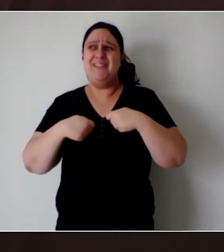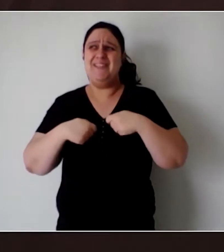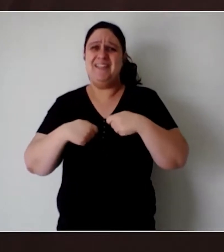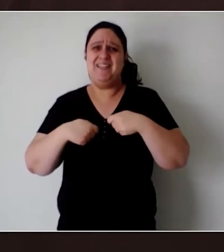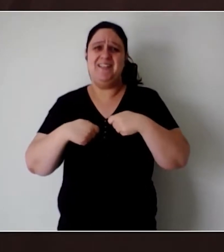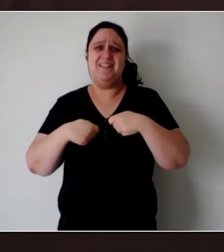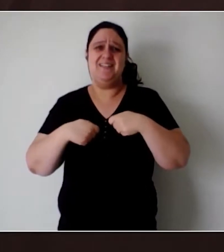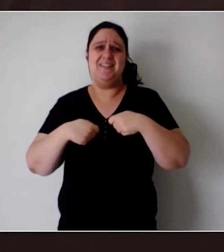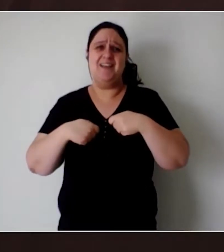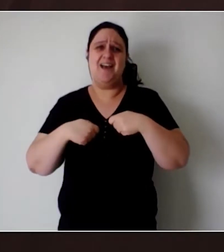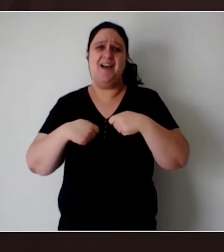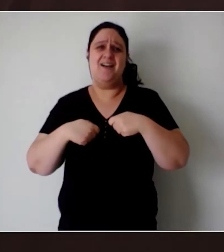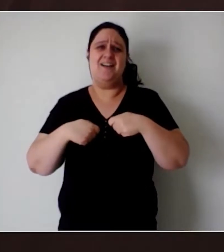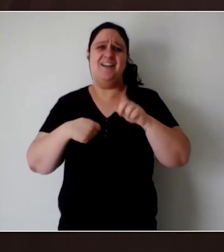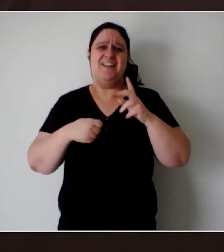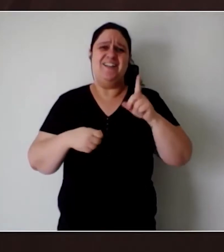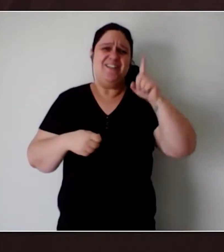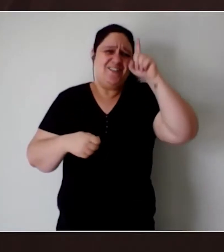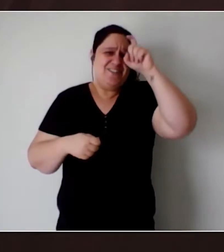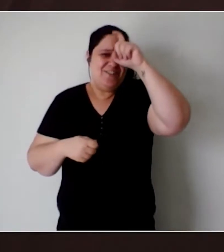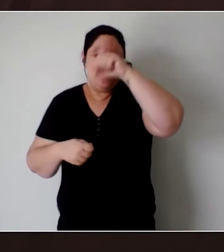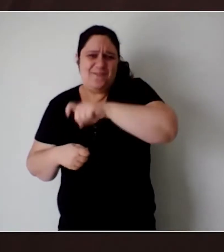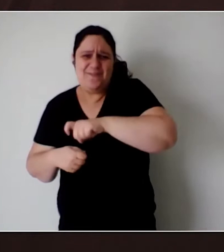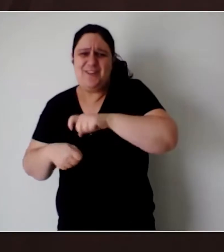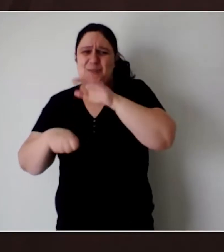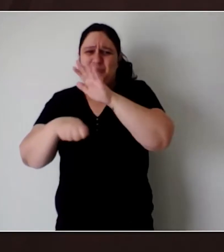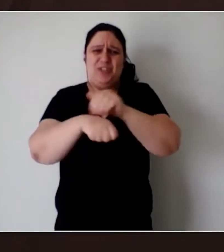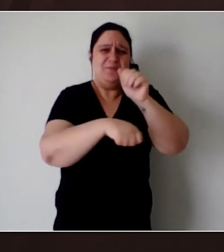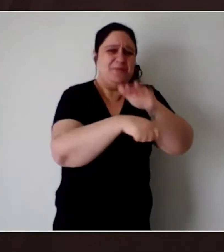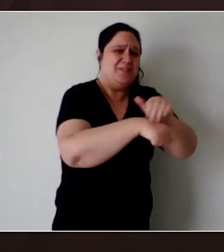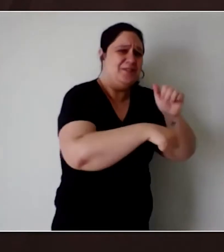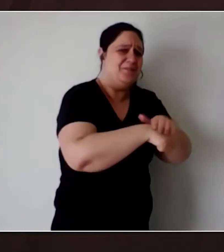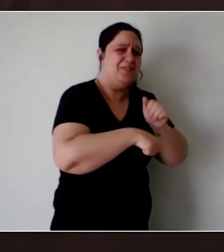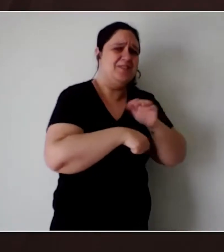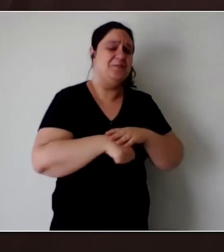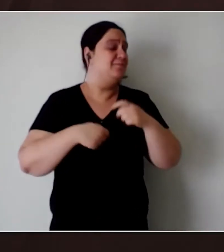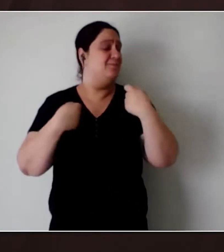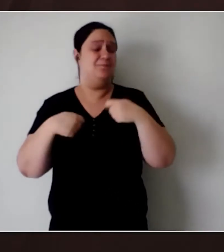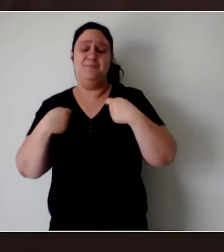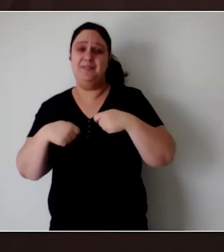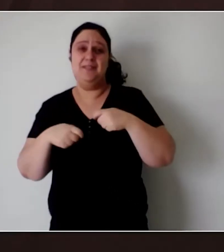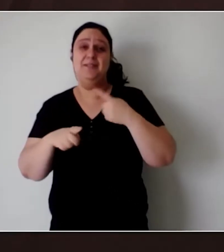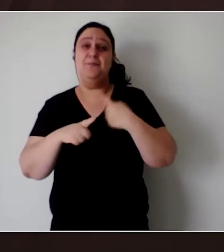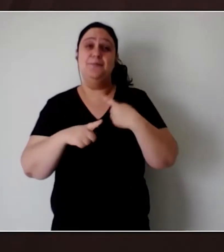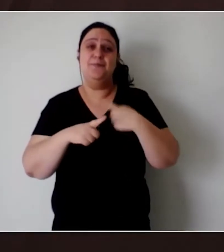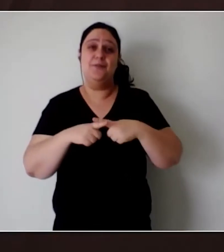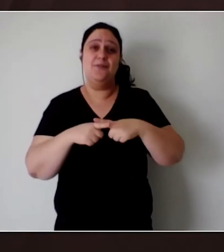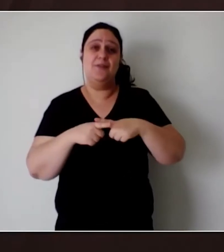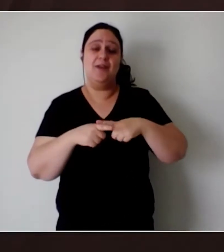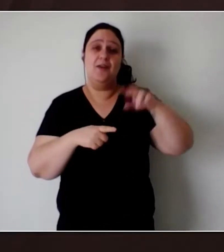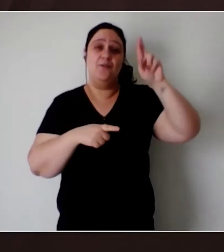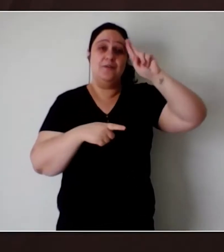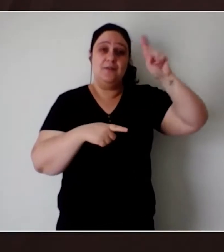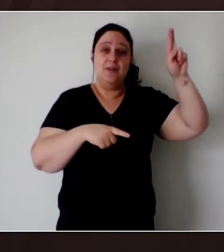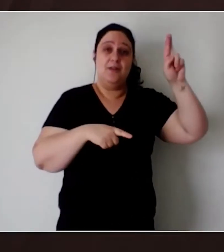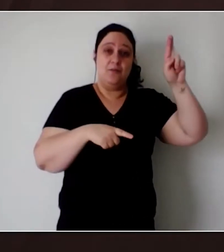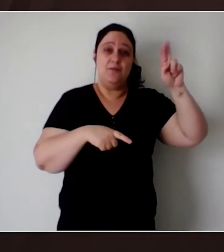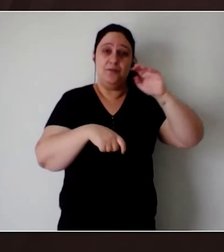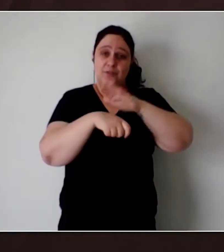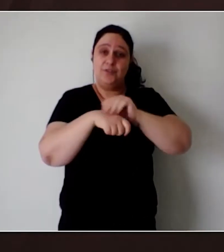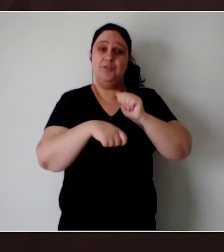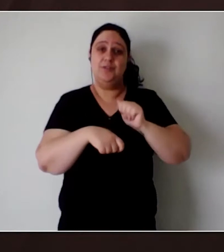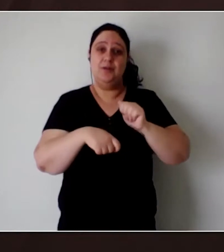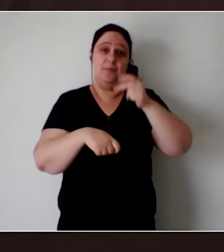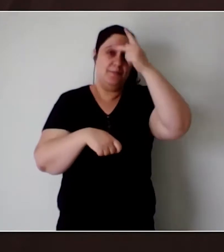o Senhor numa vida normal da igreja, Ele vai acrescentando pessoas salvas.